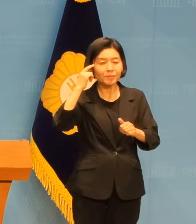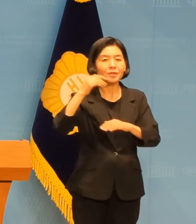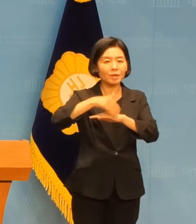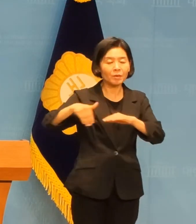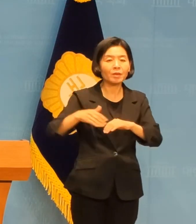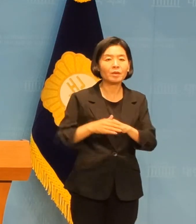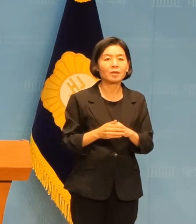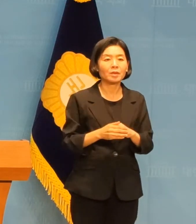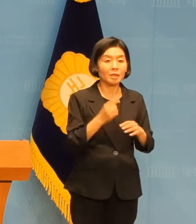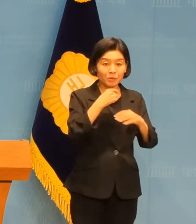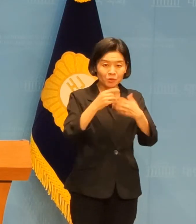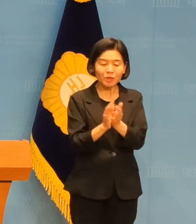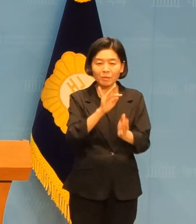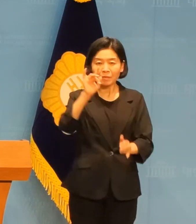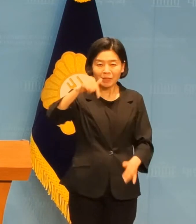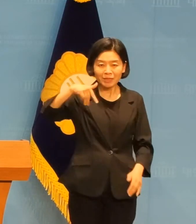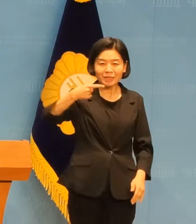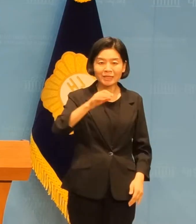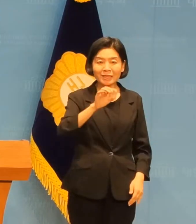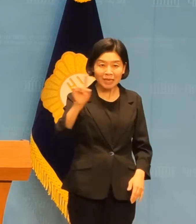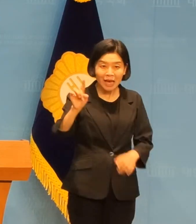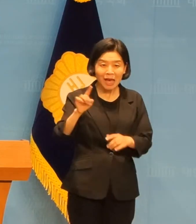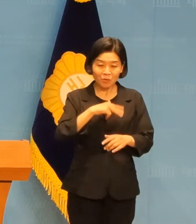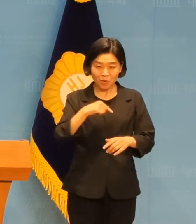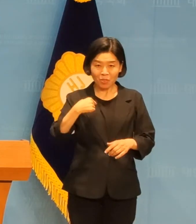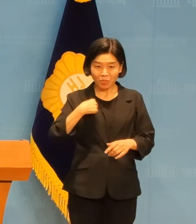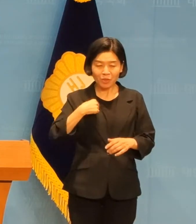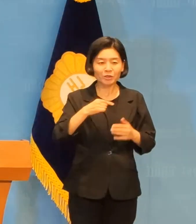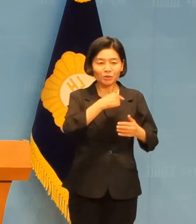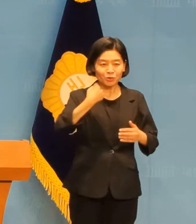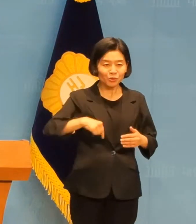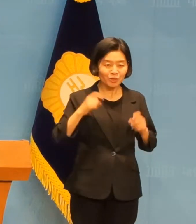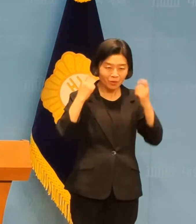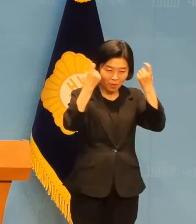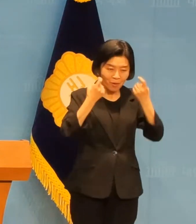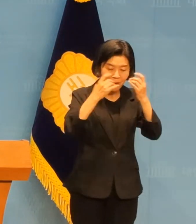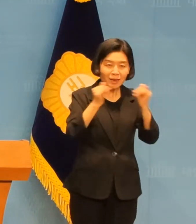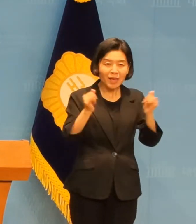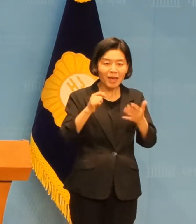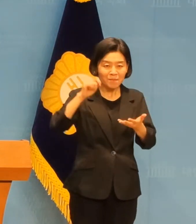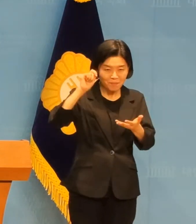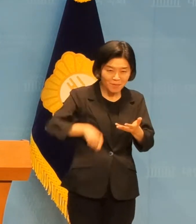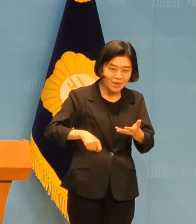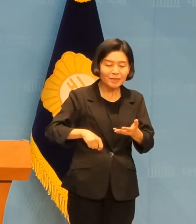의원이 중국인 관광객 전면 무이자 입국을 국민의힘에서 먼저